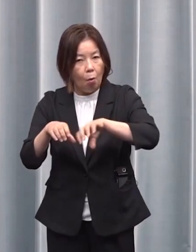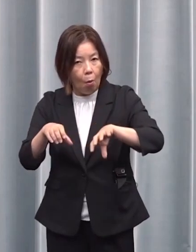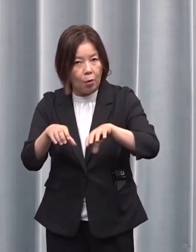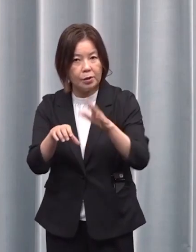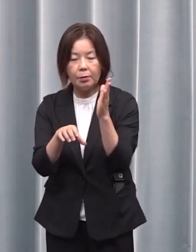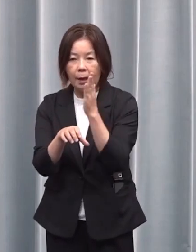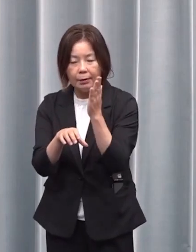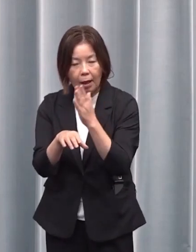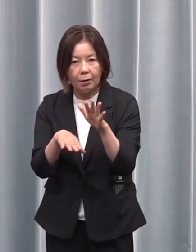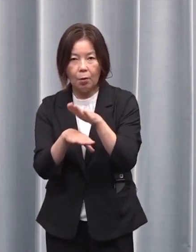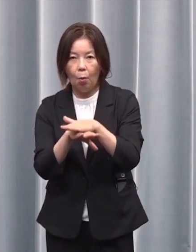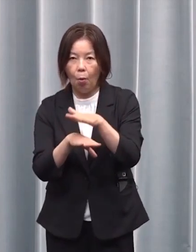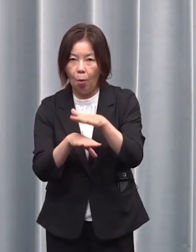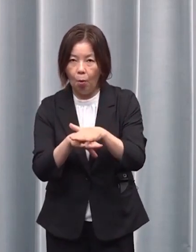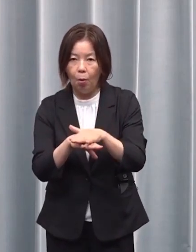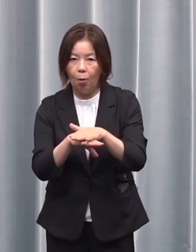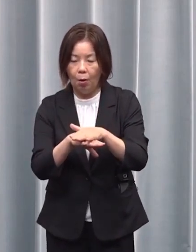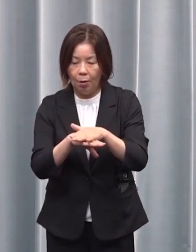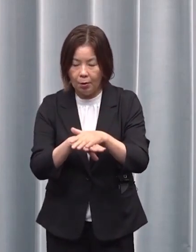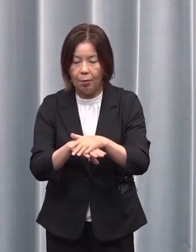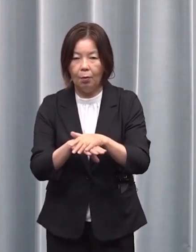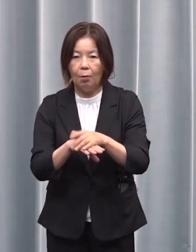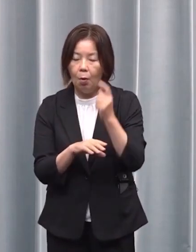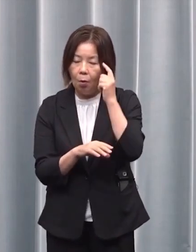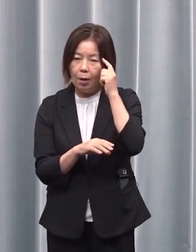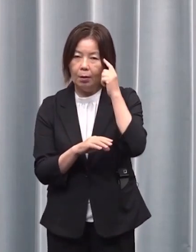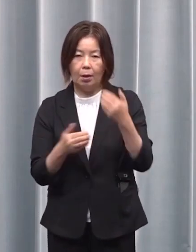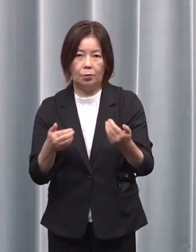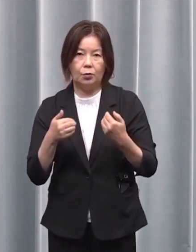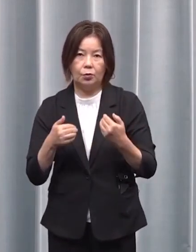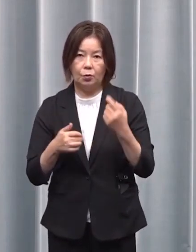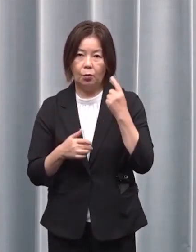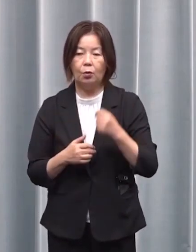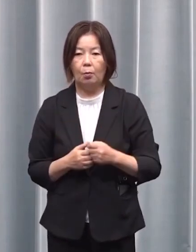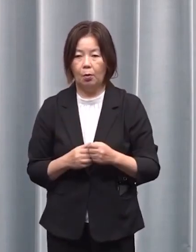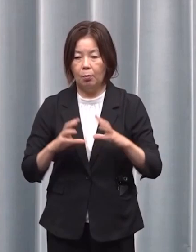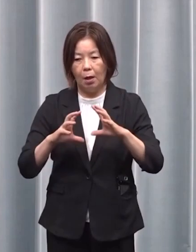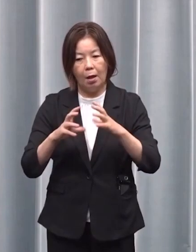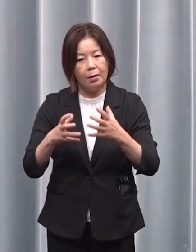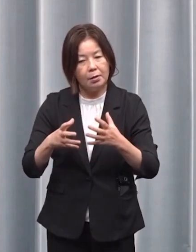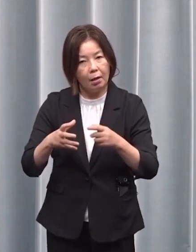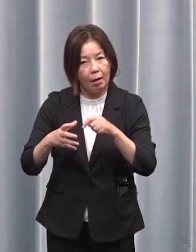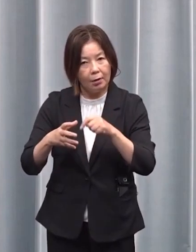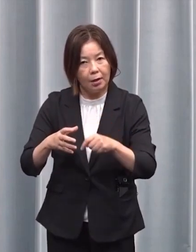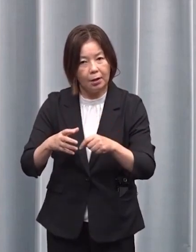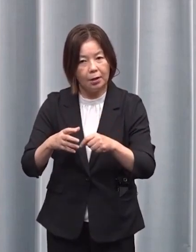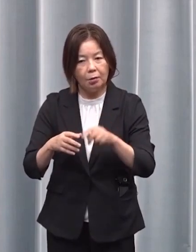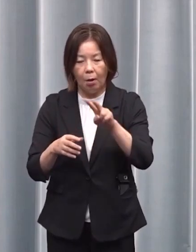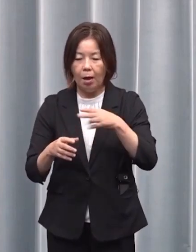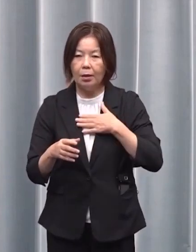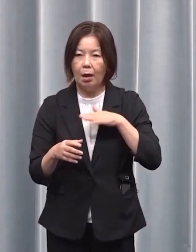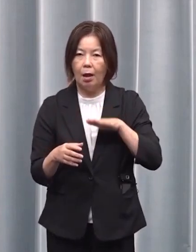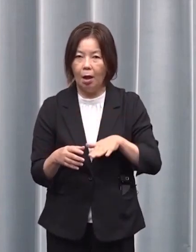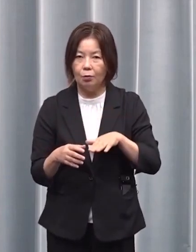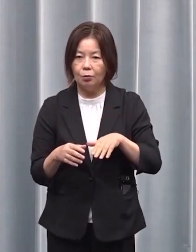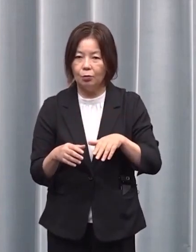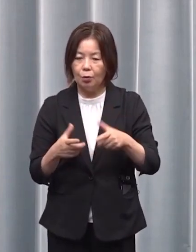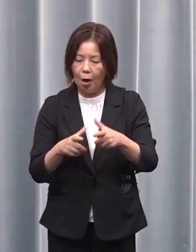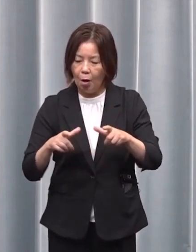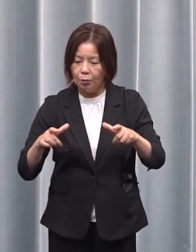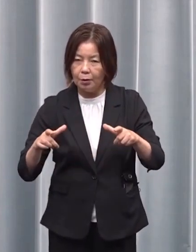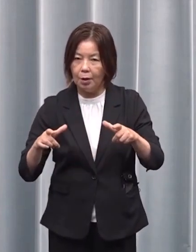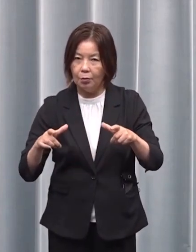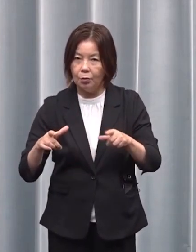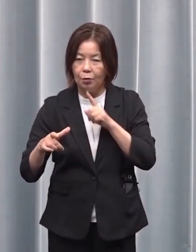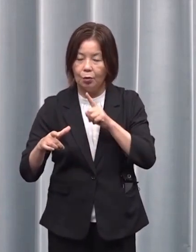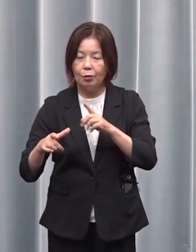ていかなければ、世界的にはなかなか、これ理解していただいている国が増えているという一方で、やはり不安な国が、タイ